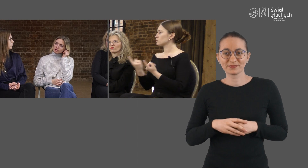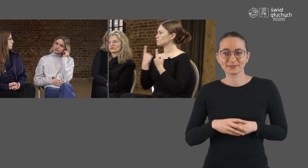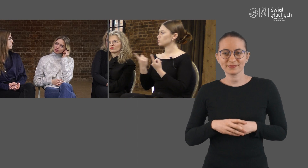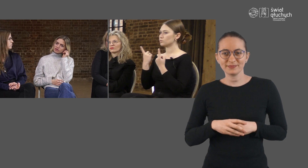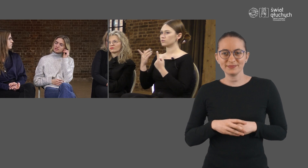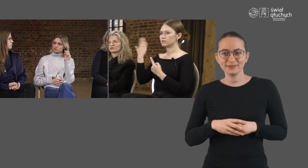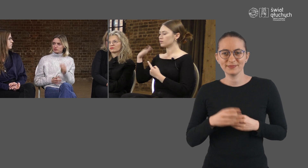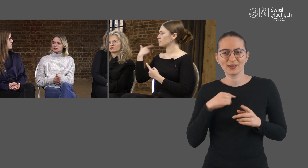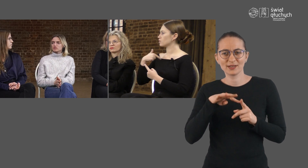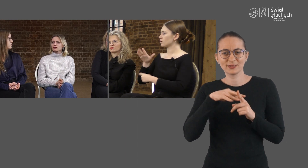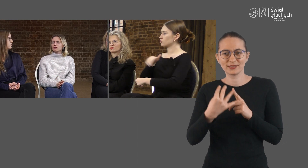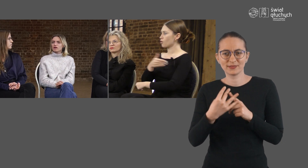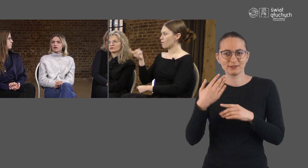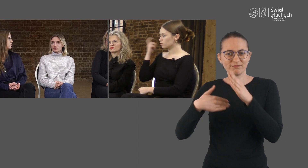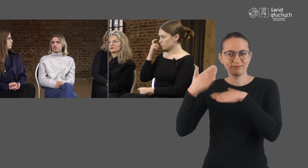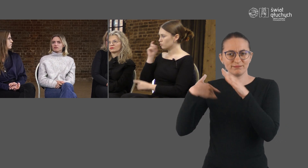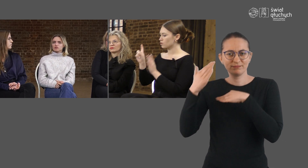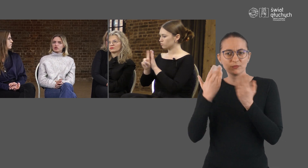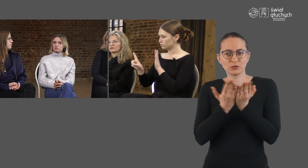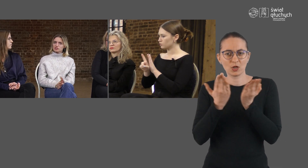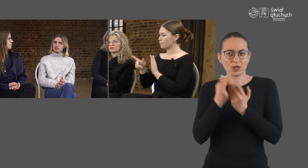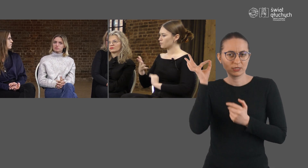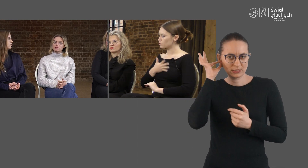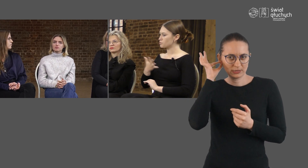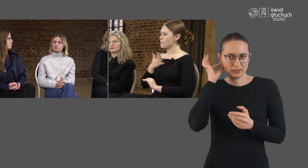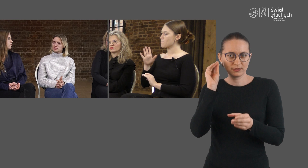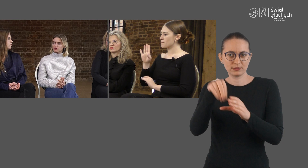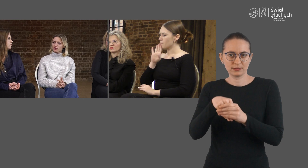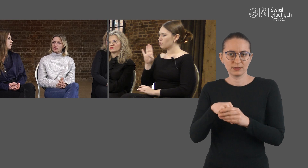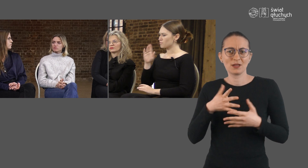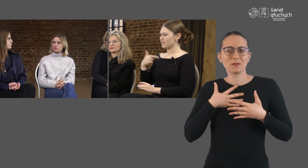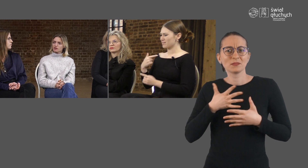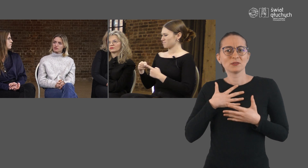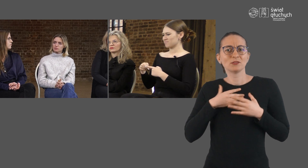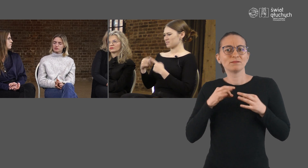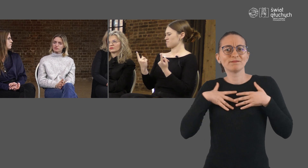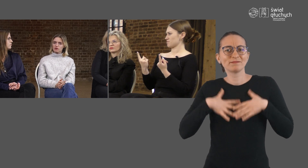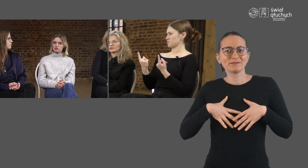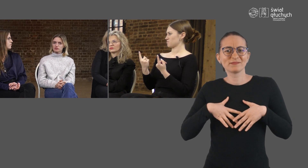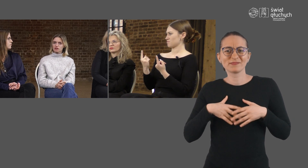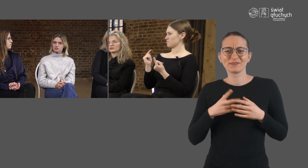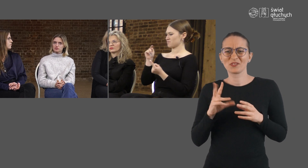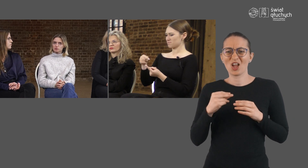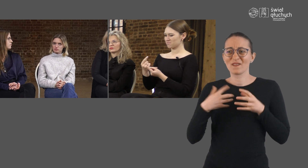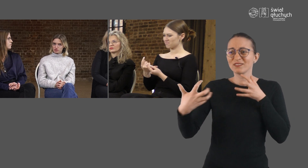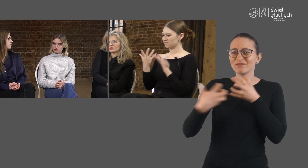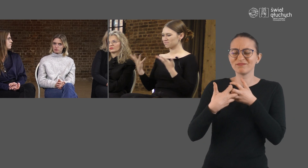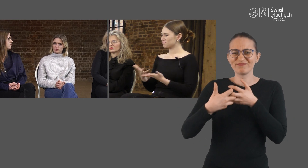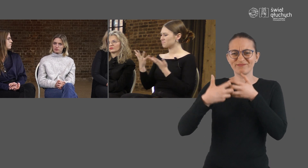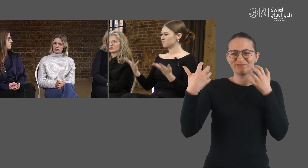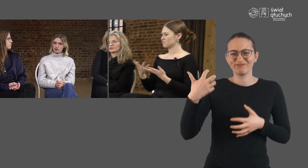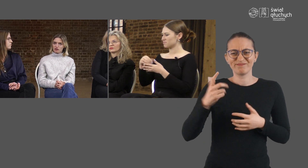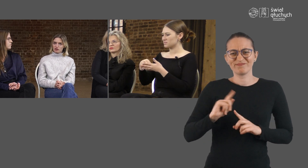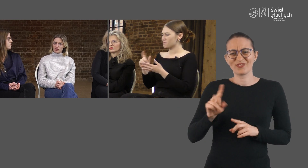jak ja byłam w szkole dla słyszących, czułam też jakby tam nie pasowałam, nie potrafiłam się odnaleźć wśród